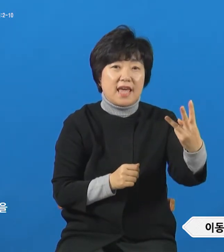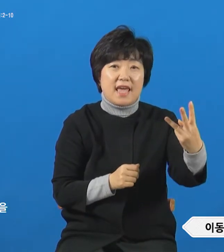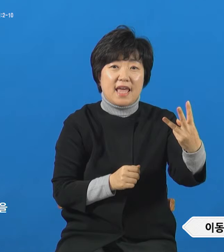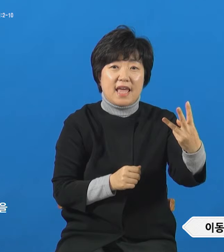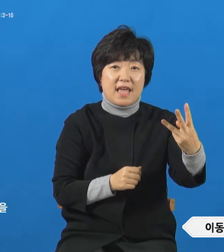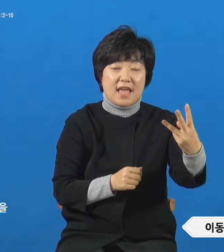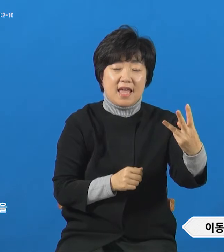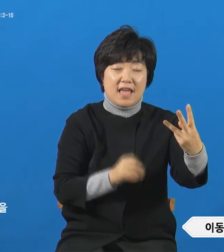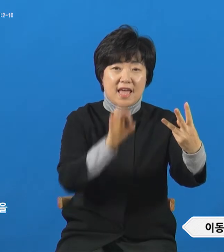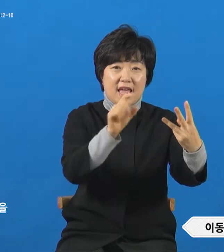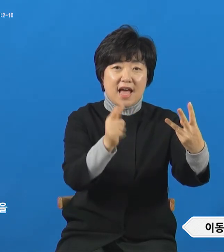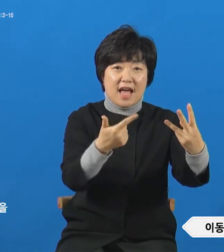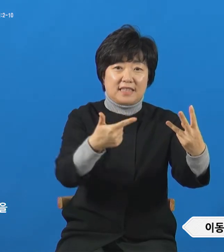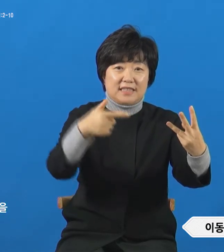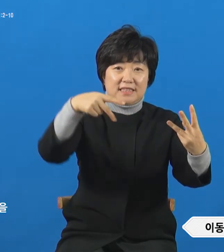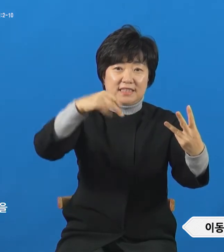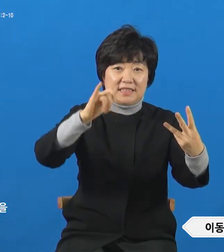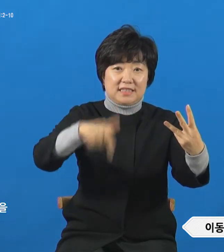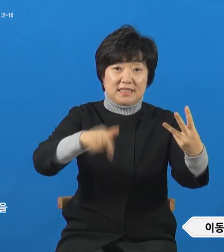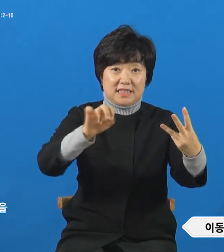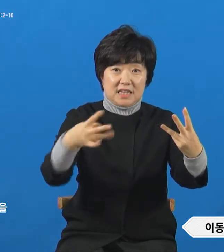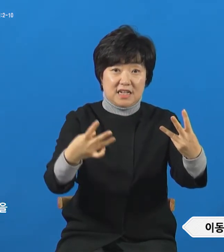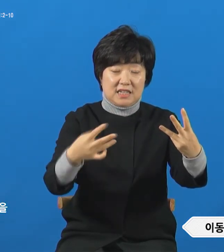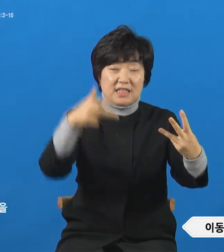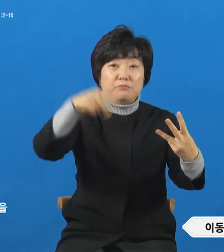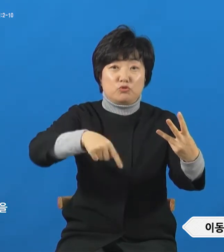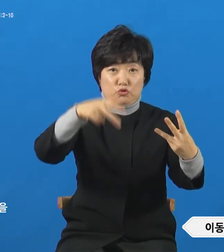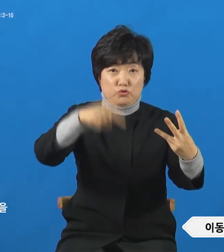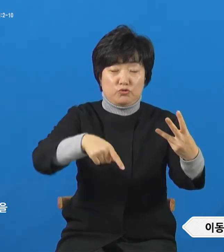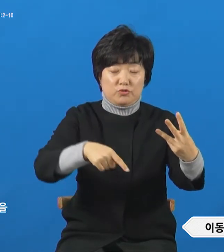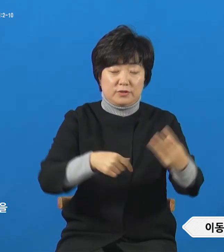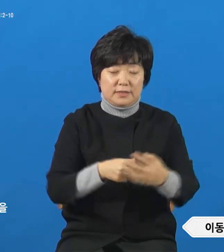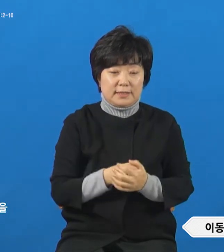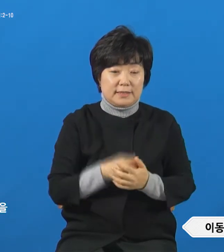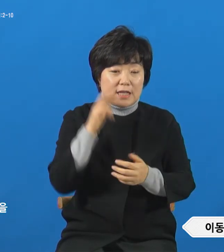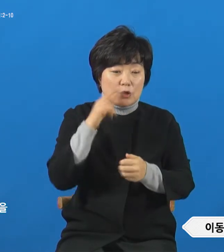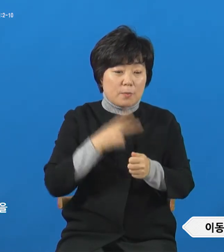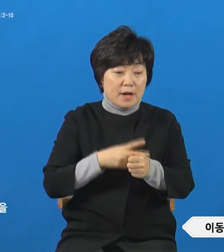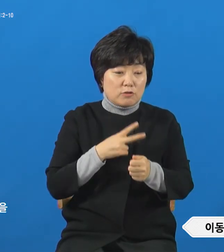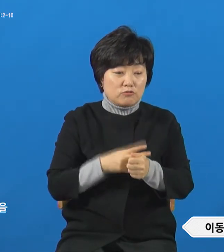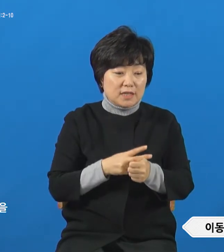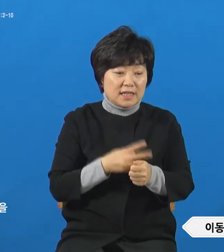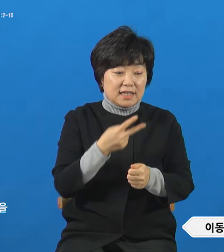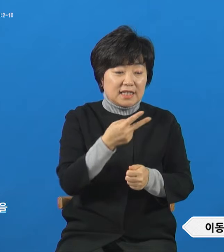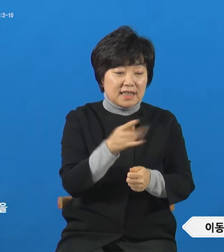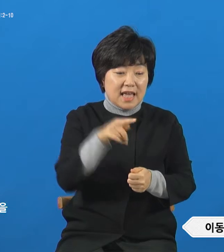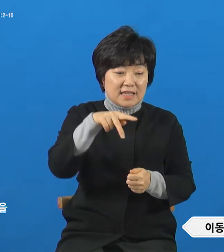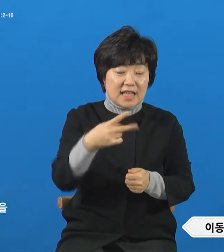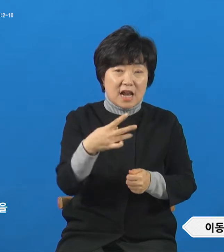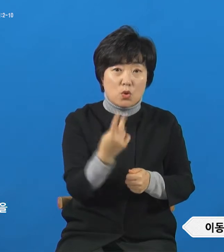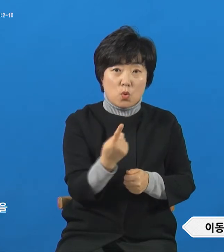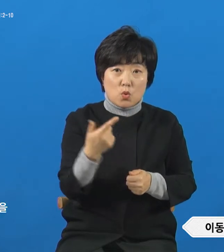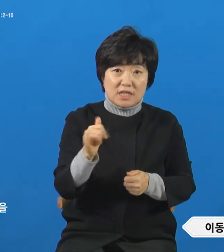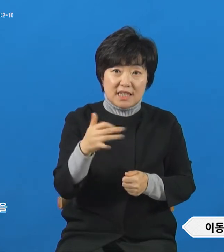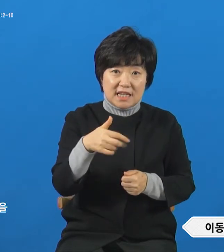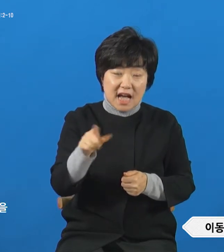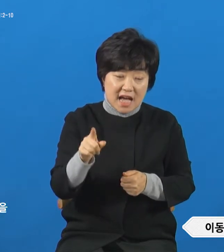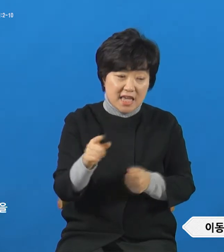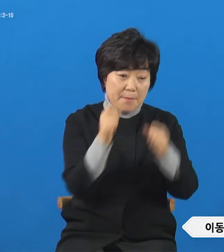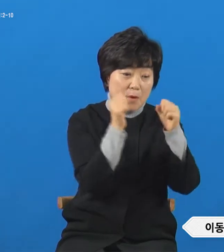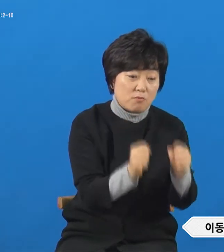말하면 새 주일에 걸쳐. 그래서 성경학자들은 바울이 데살로니가에 머물렀던 시간을